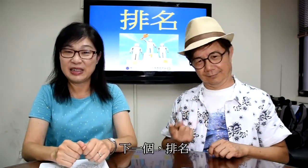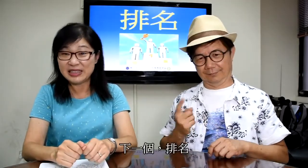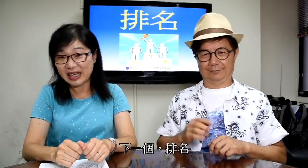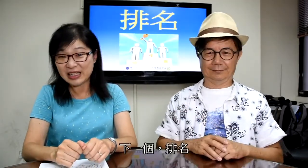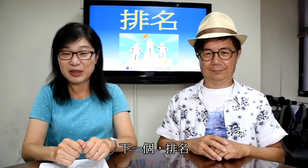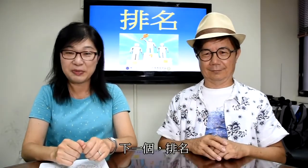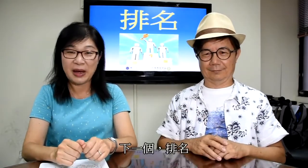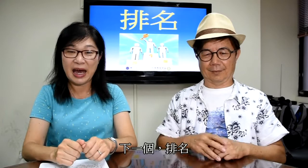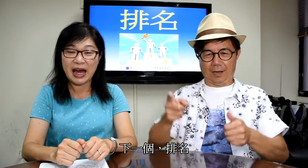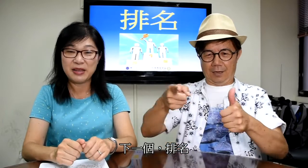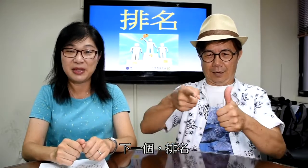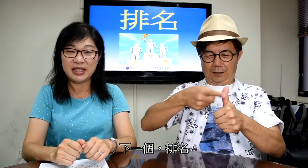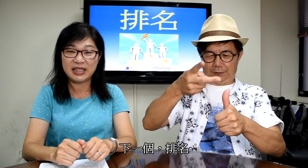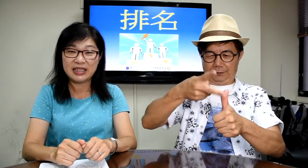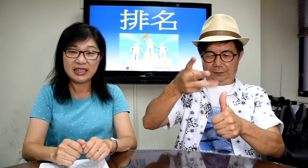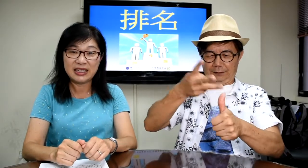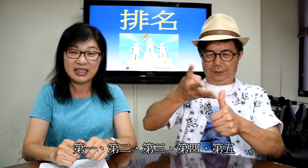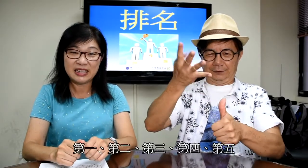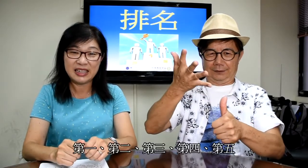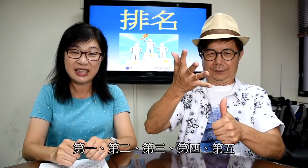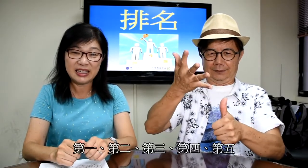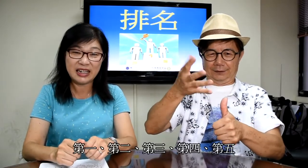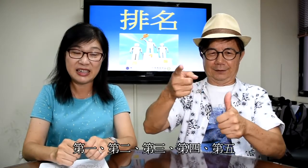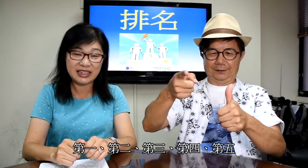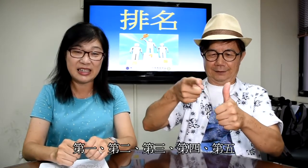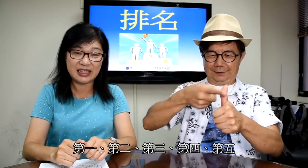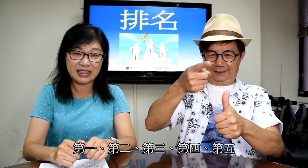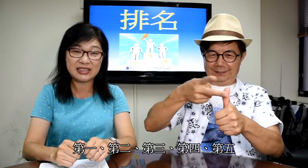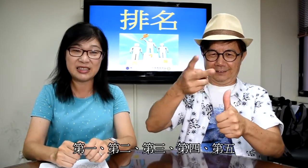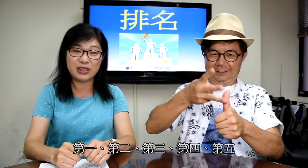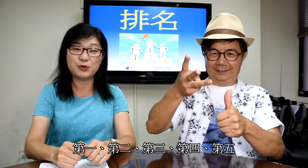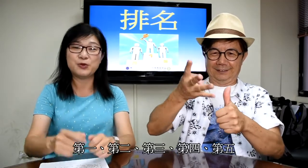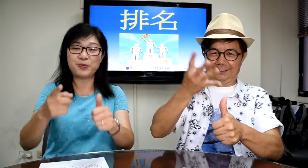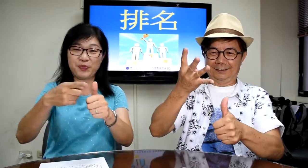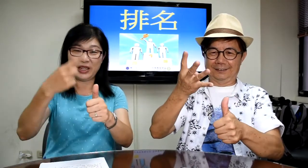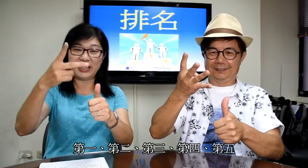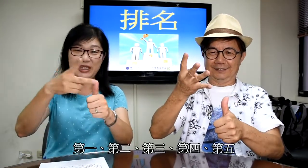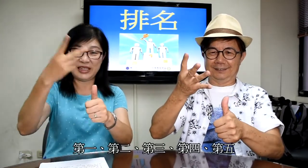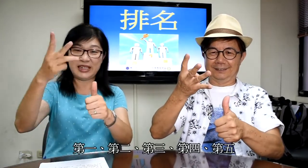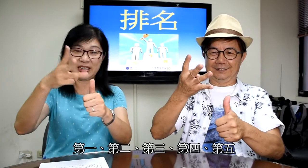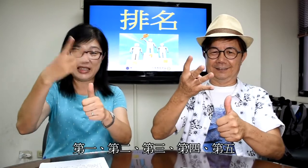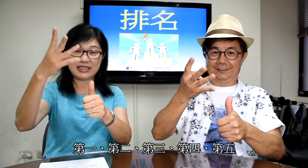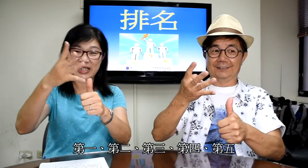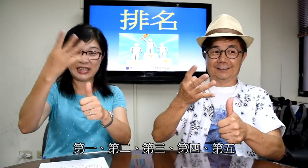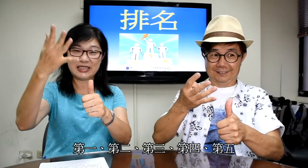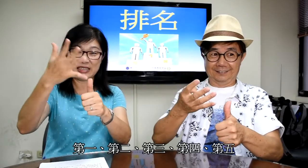下一个排名，第一、第二、第三、第四、第五，第一、第二、第三、第四、第